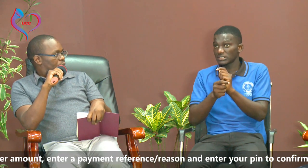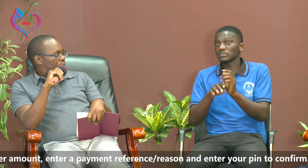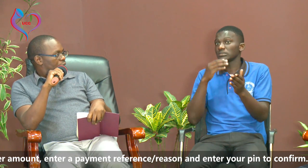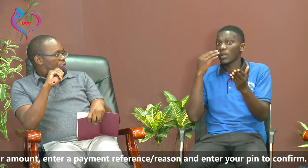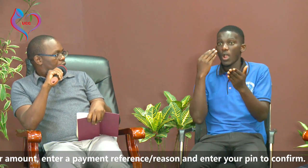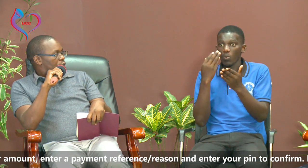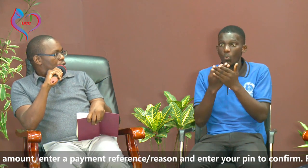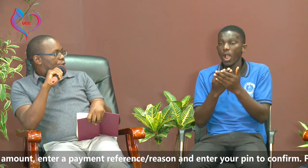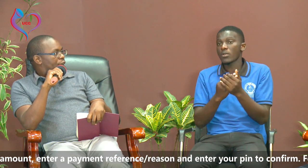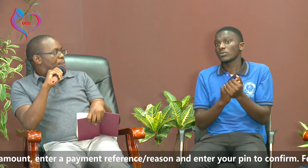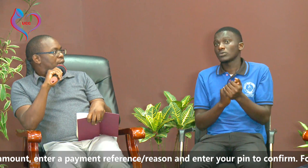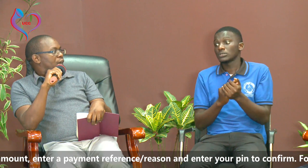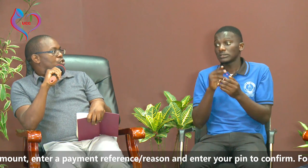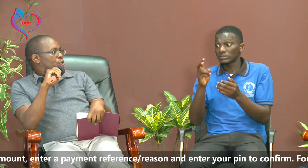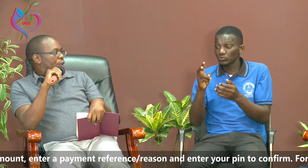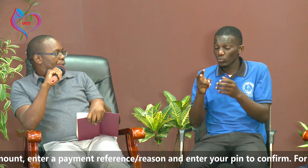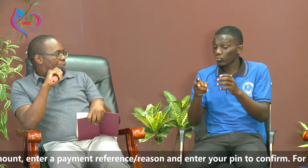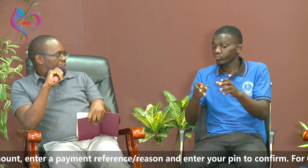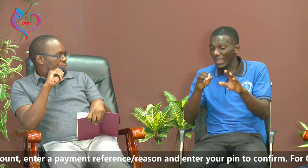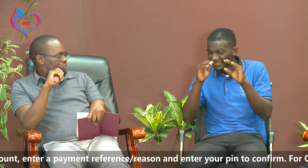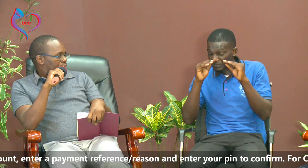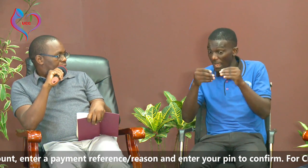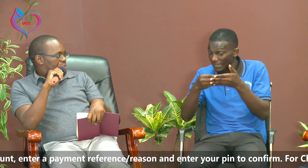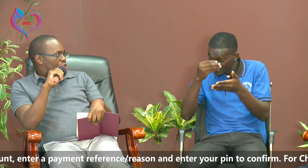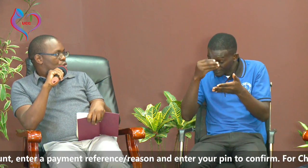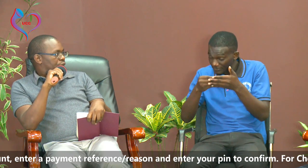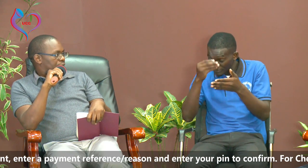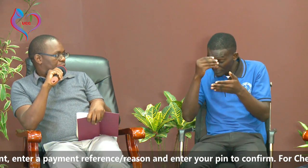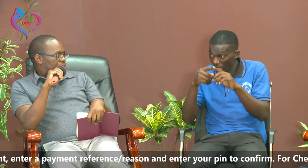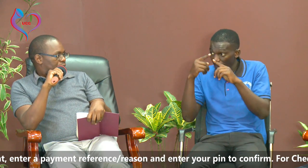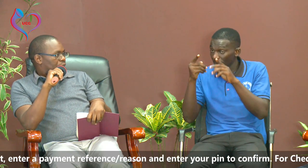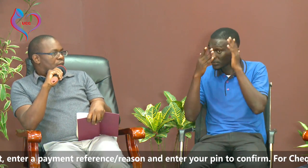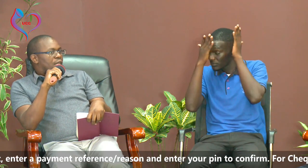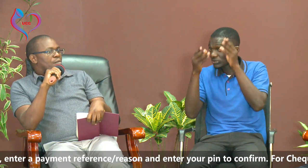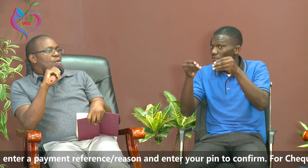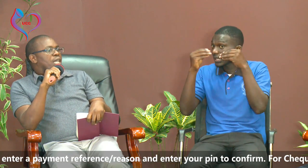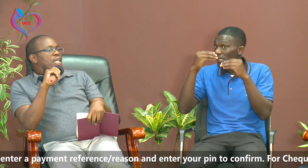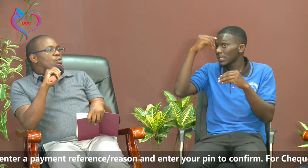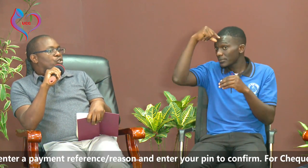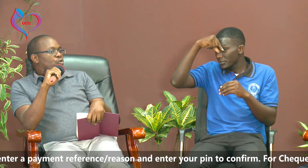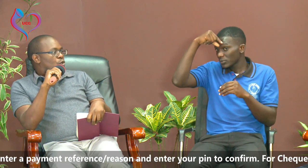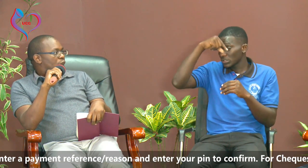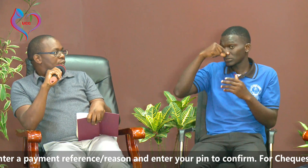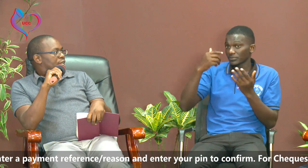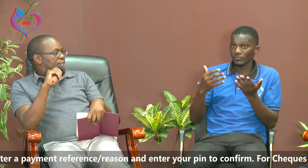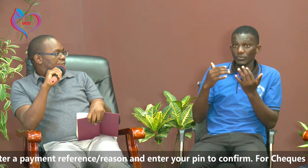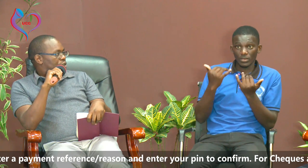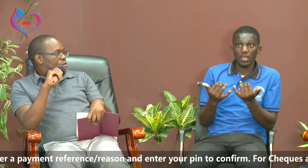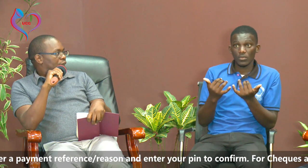nsoma ono yampa kanso, yampa magezi, yangondeza. bwengenda mukuchuko okula areas endalo ja kusanga